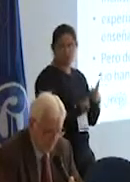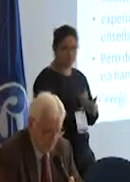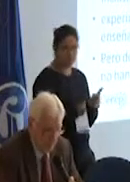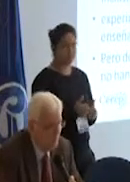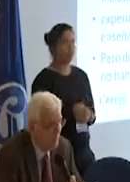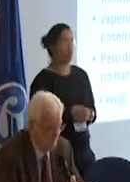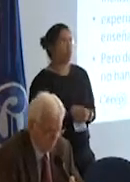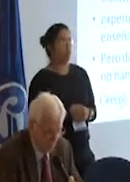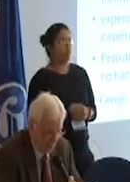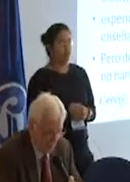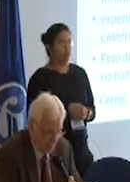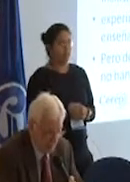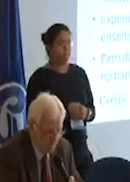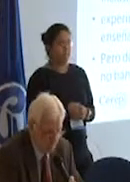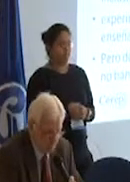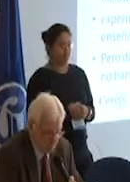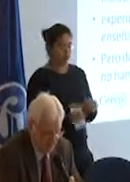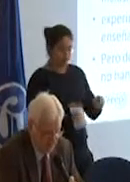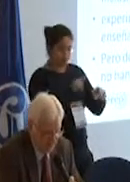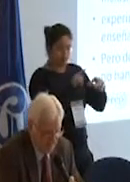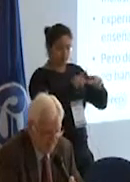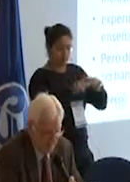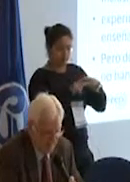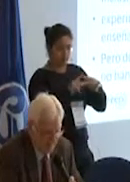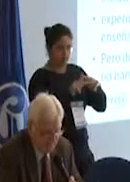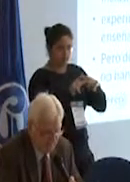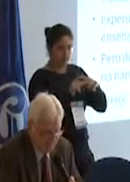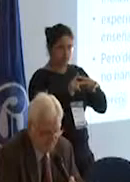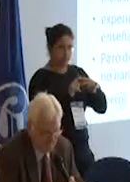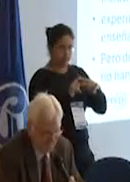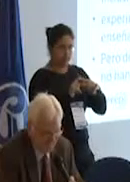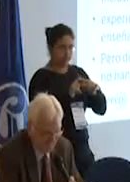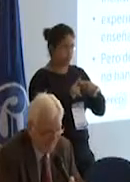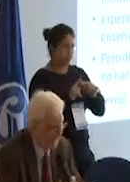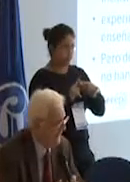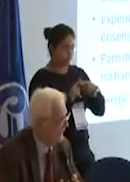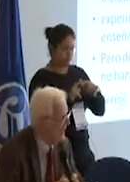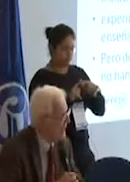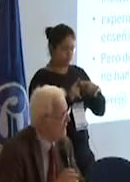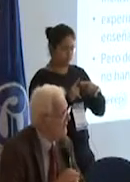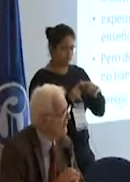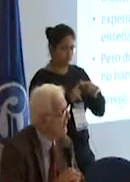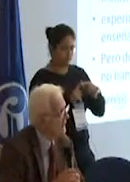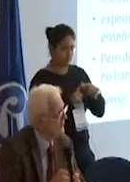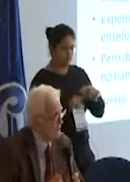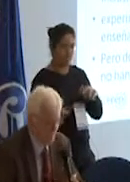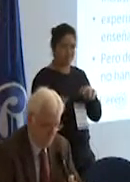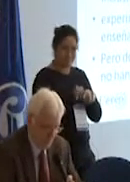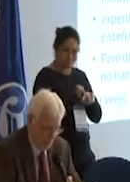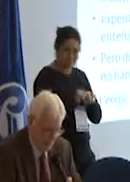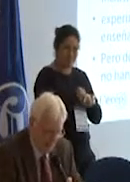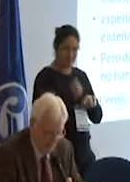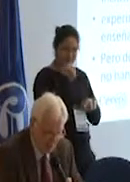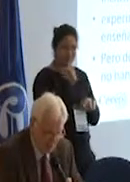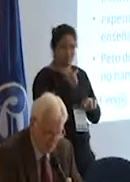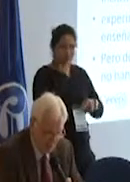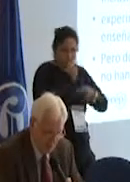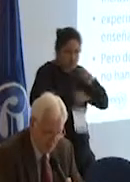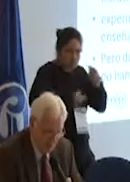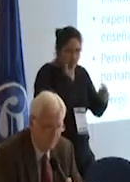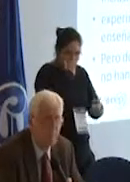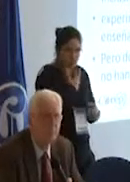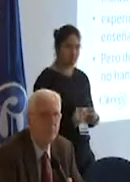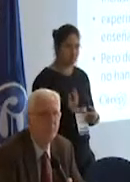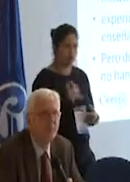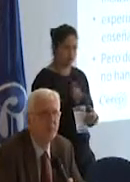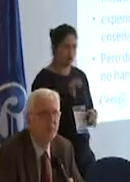Si pasamos al primer punto, las prácticas declaradas